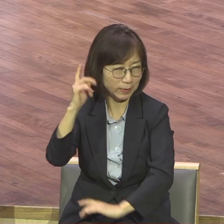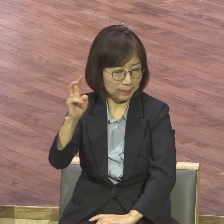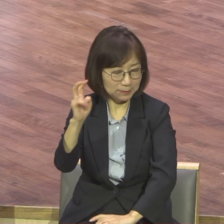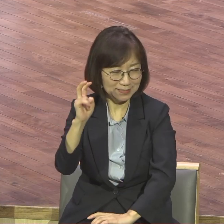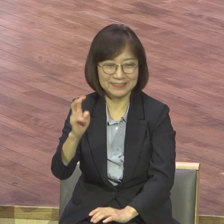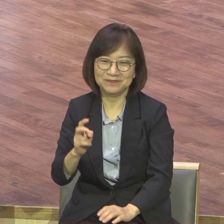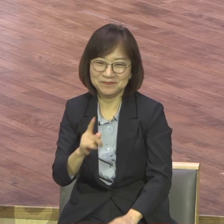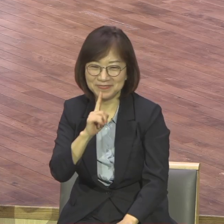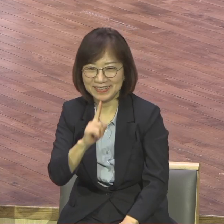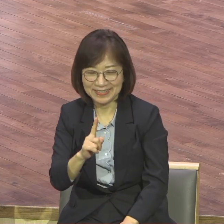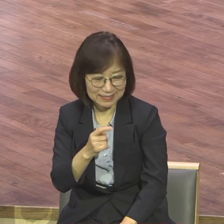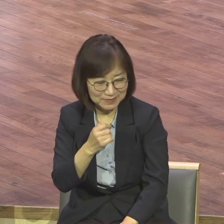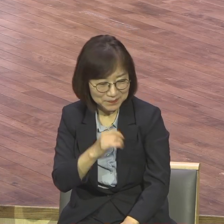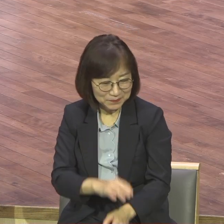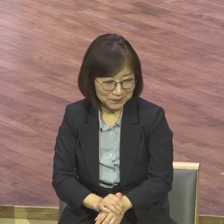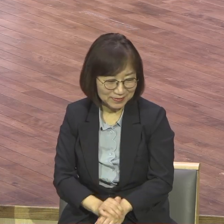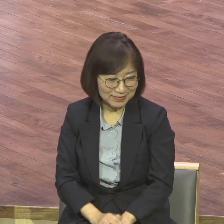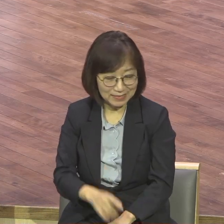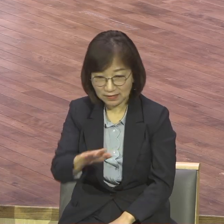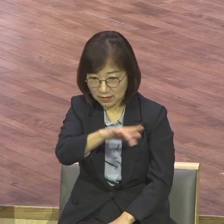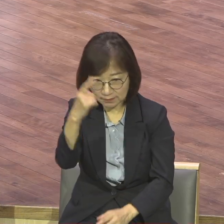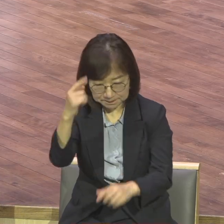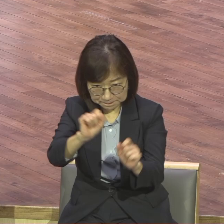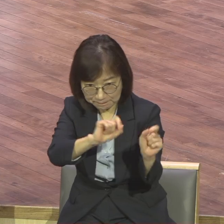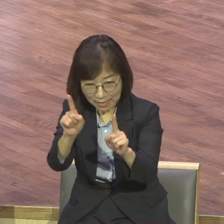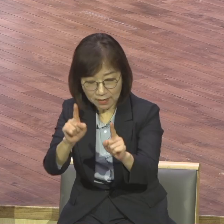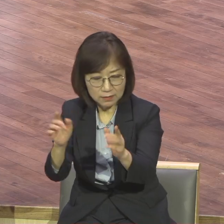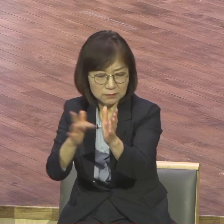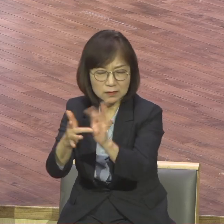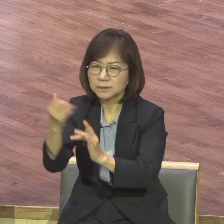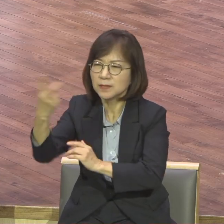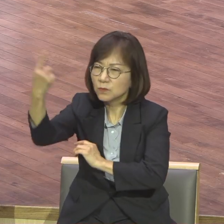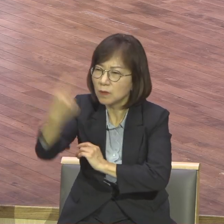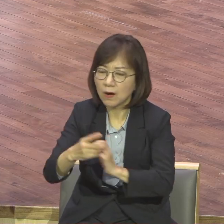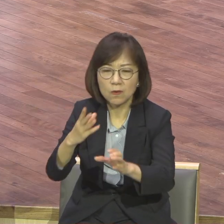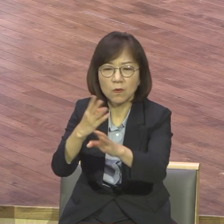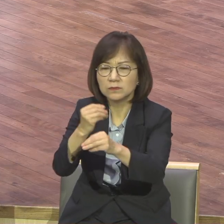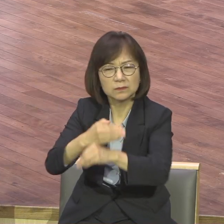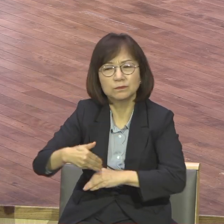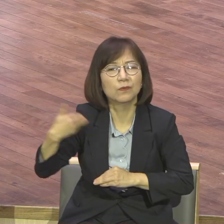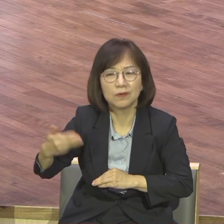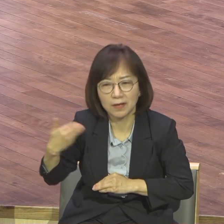임할지 너희가 알지 못함이라. 어느 날에.